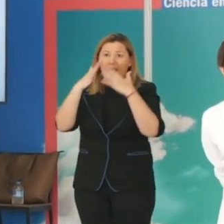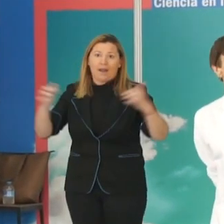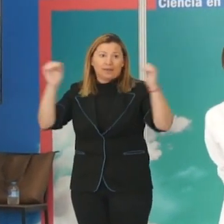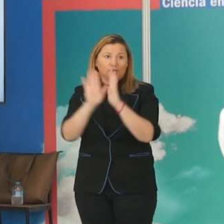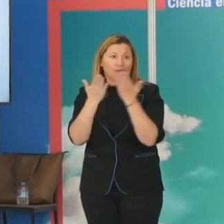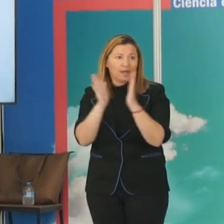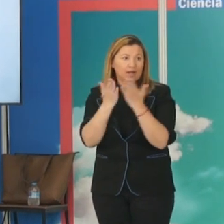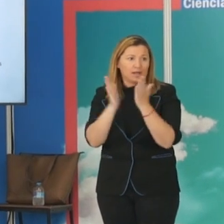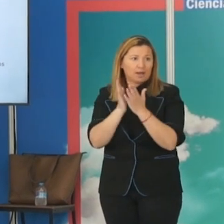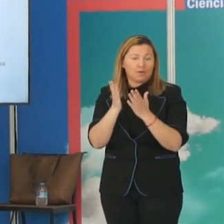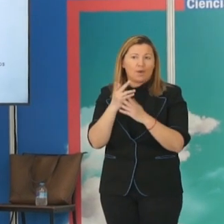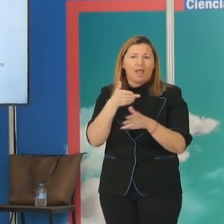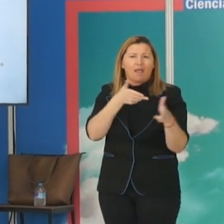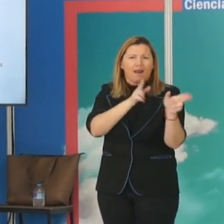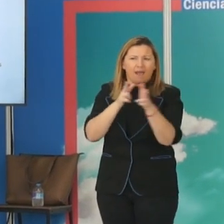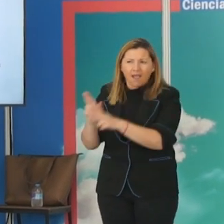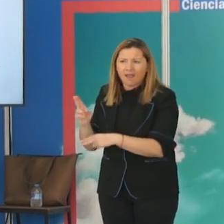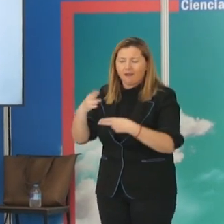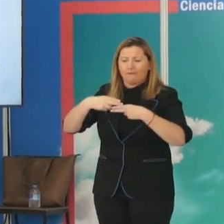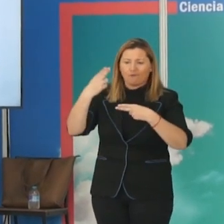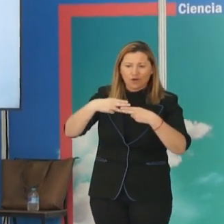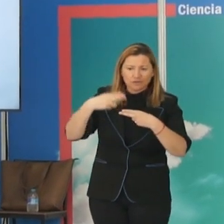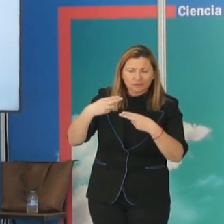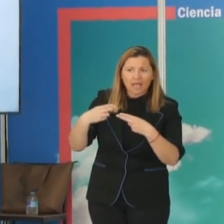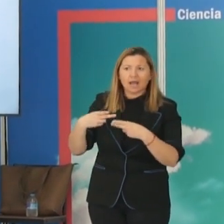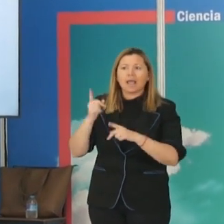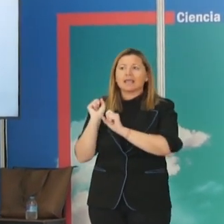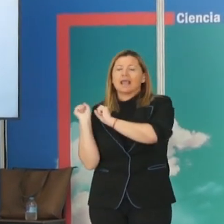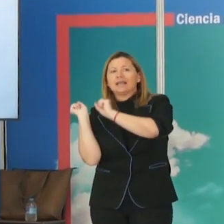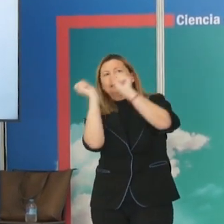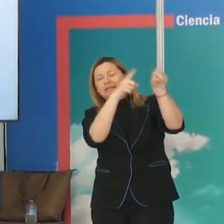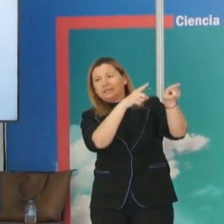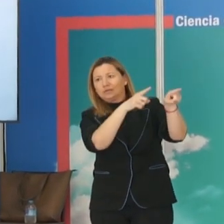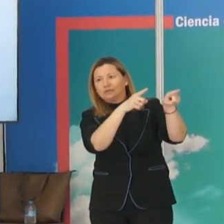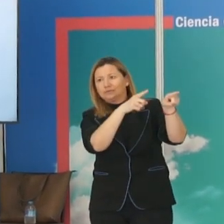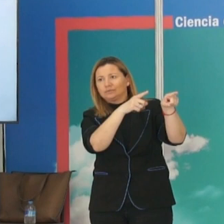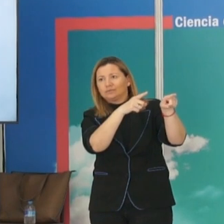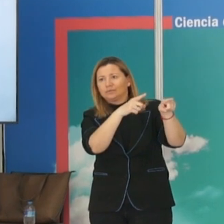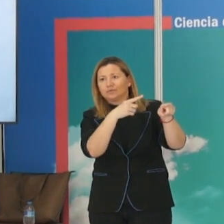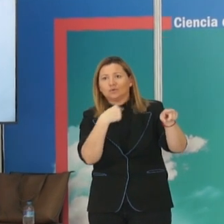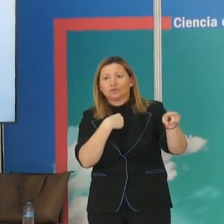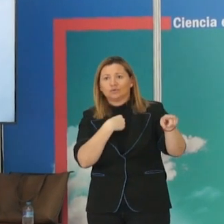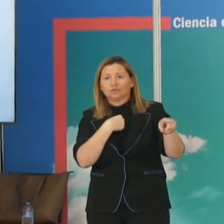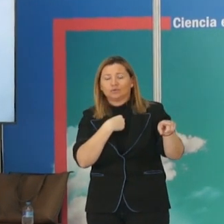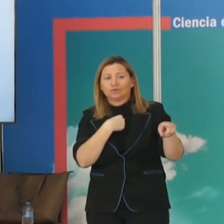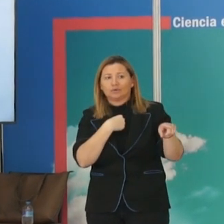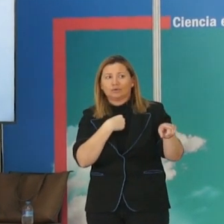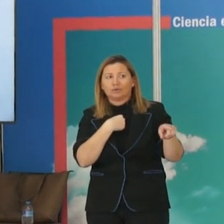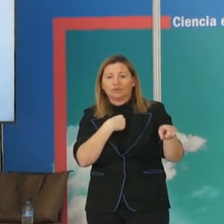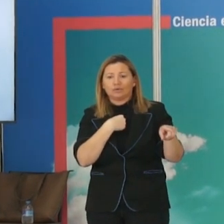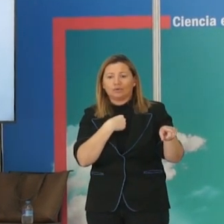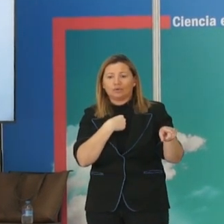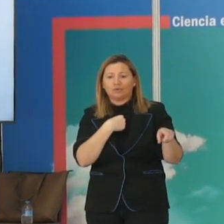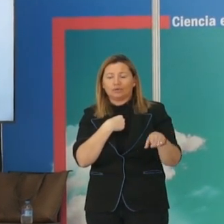ha sido la guerra, la frontera y el exilio, pues no me resisto a